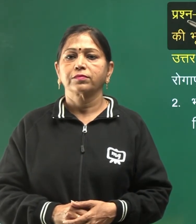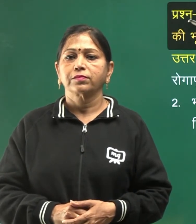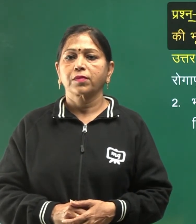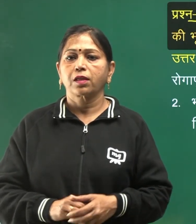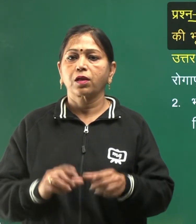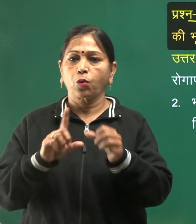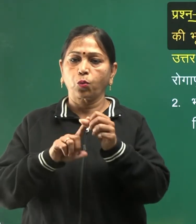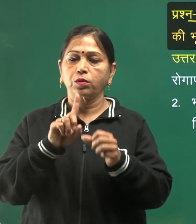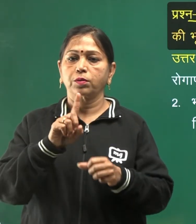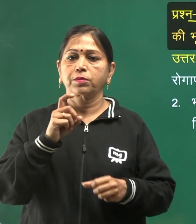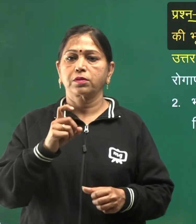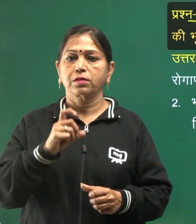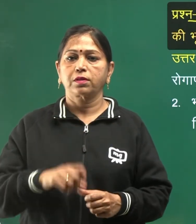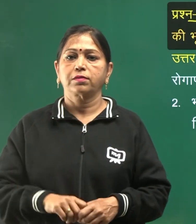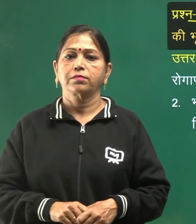प्रश्न 17